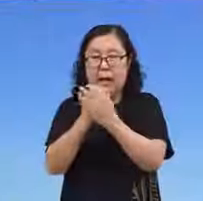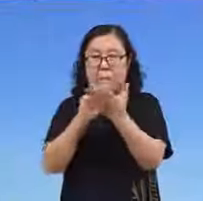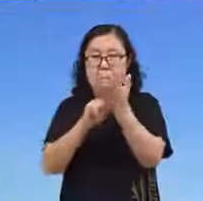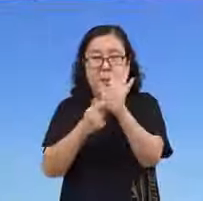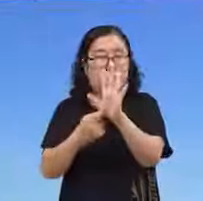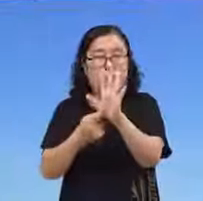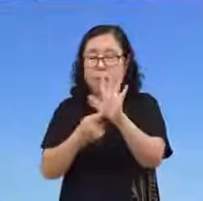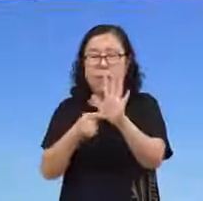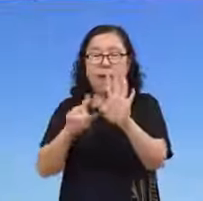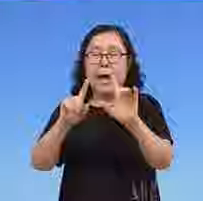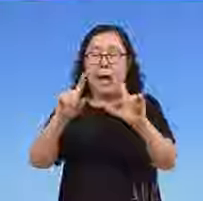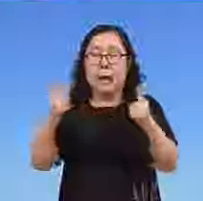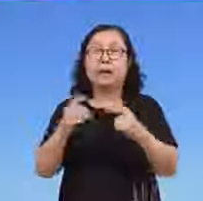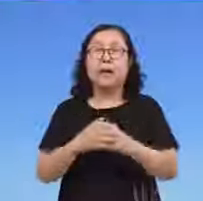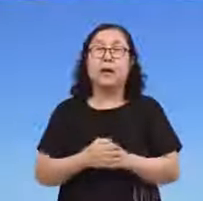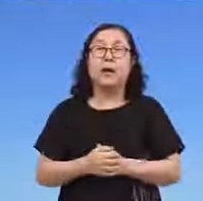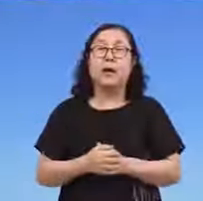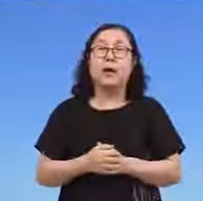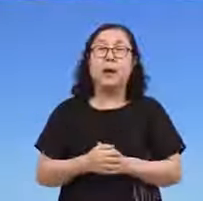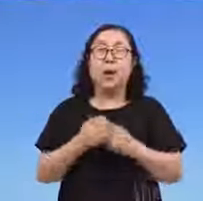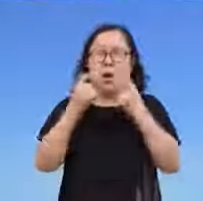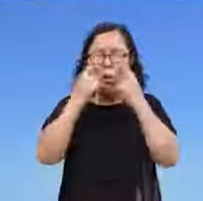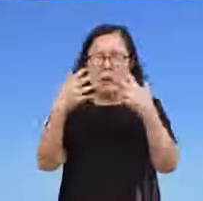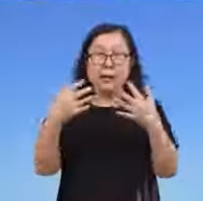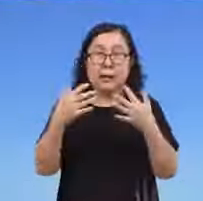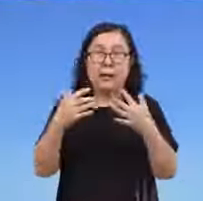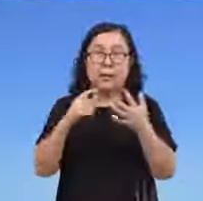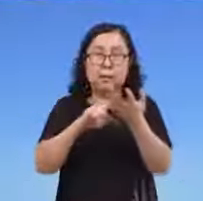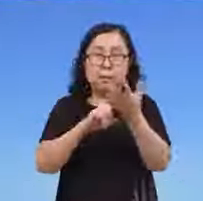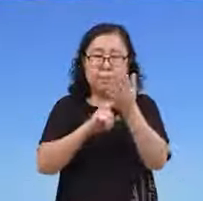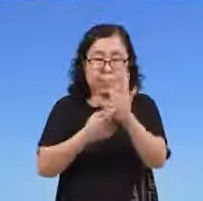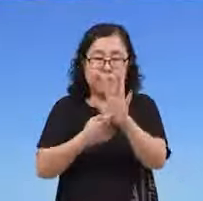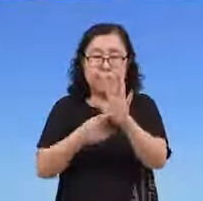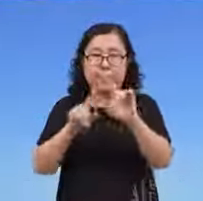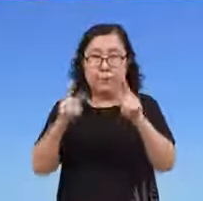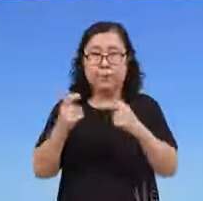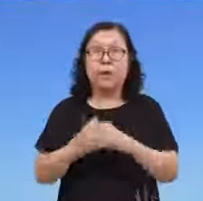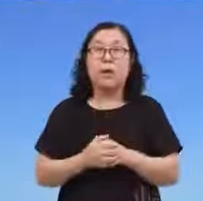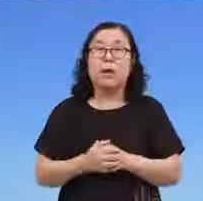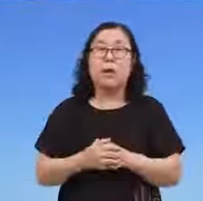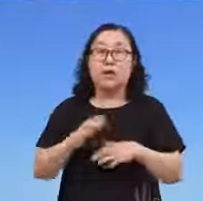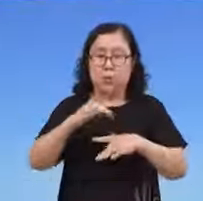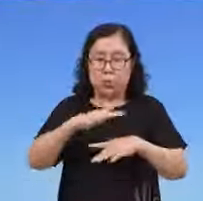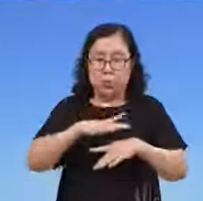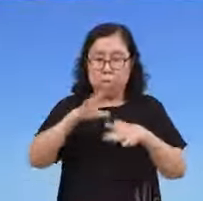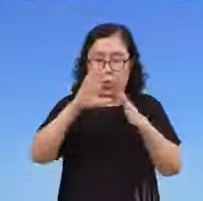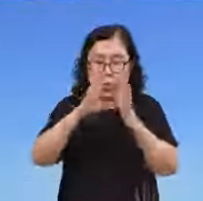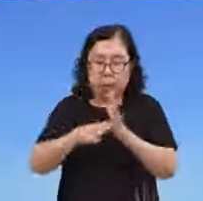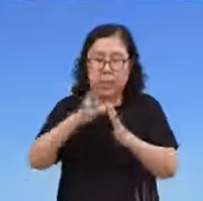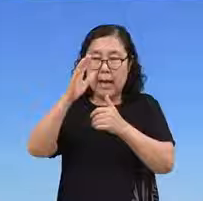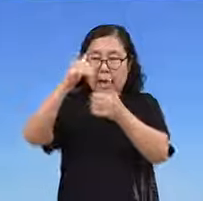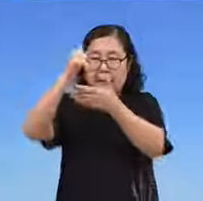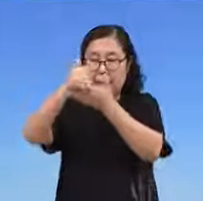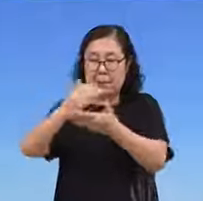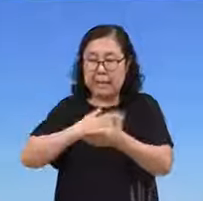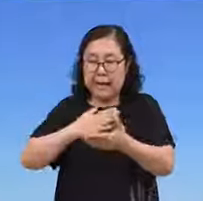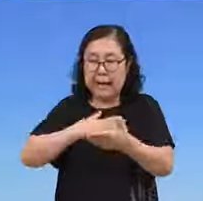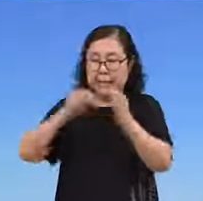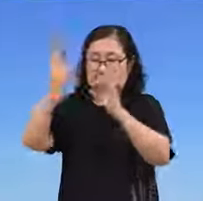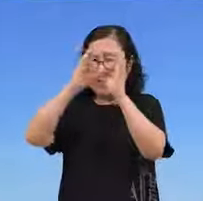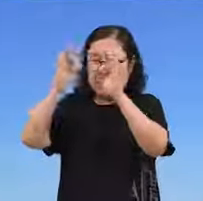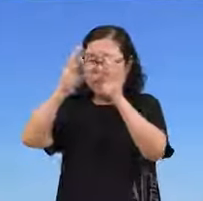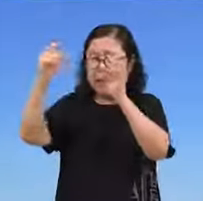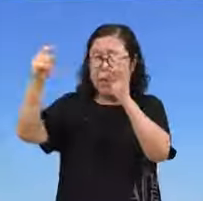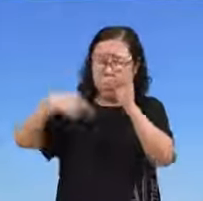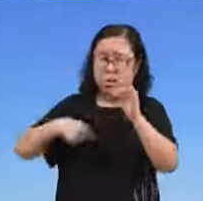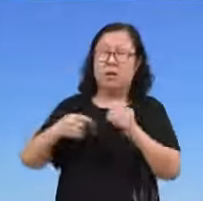아닙니다. 편의상 그렇게 그냥 쉽게 그냥 툭툭 던지지만 정확한 표현이 아니에요. 여러분, 두려울 때는 하나님이